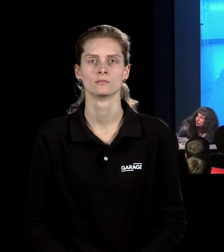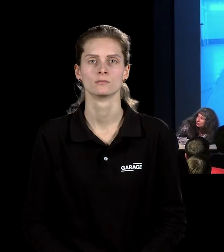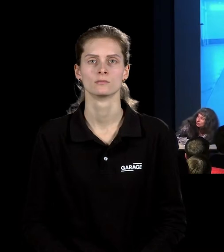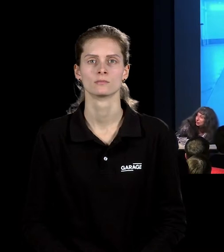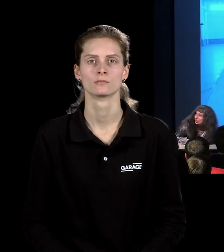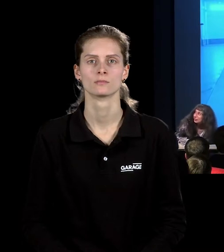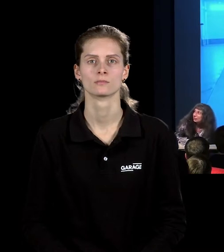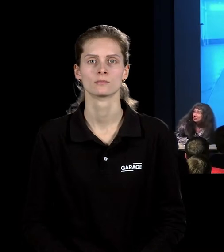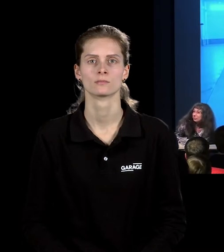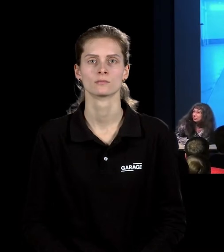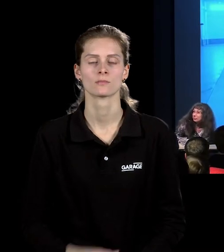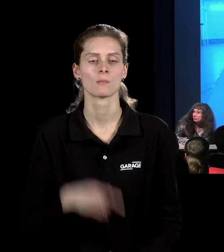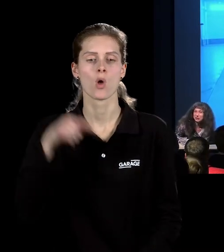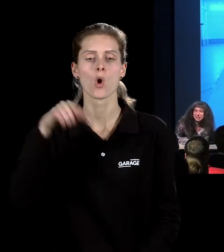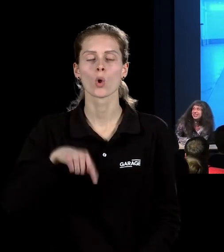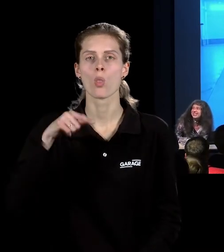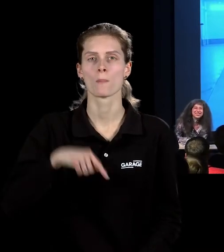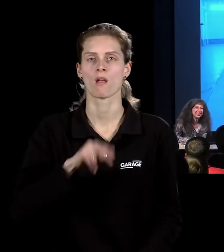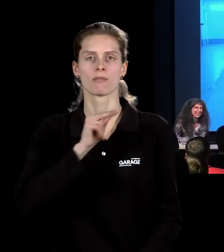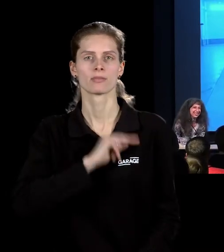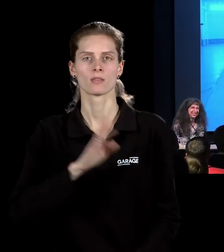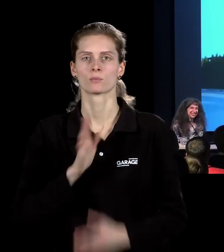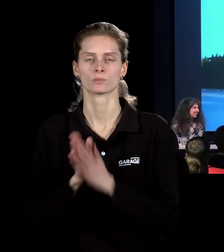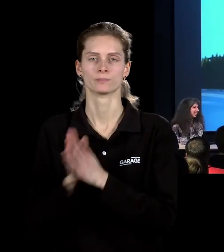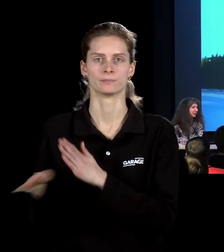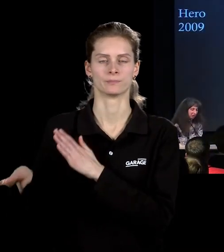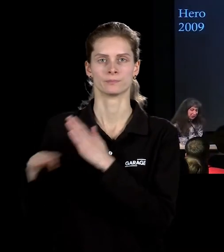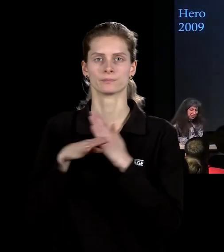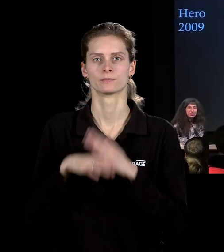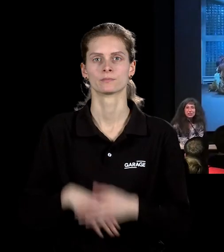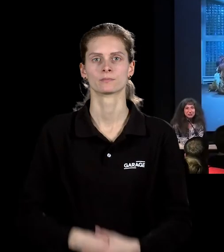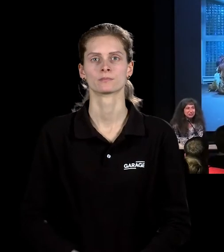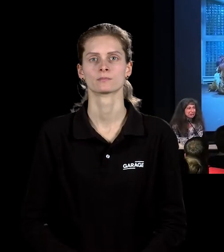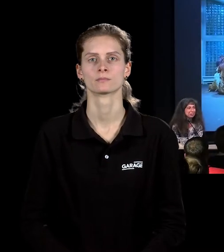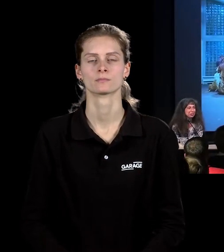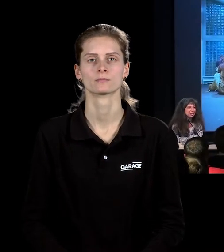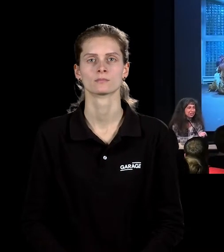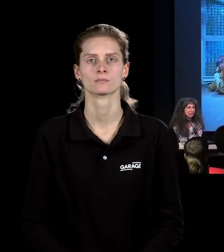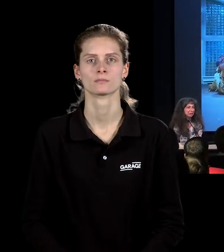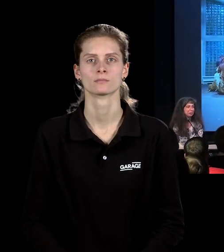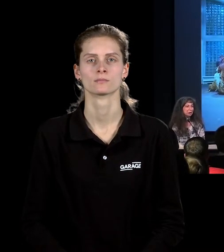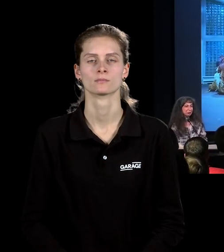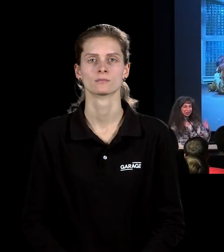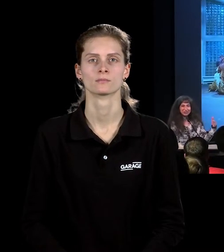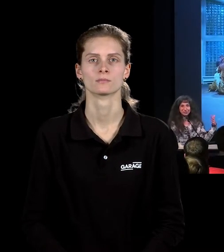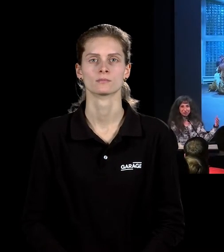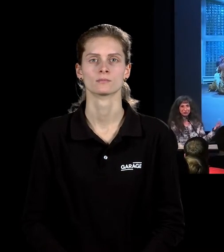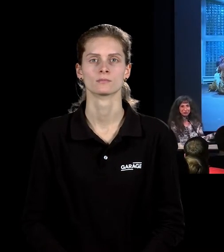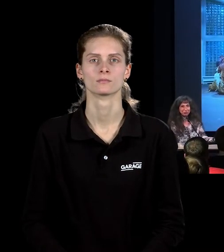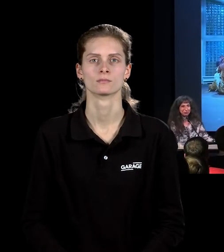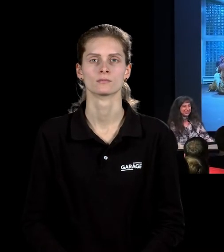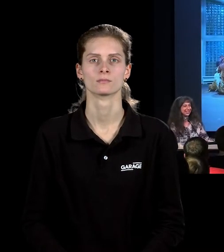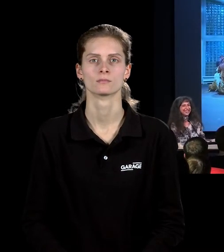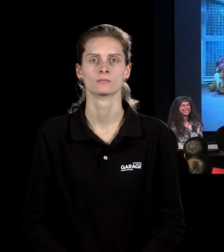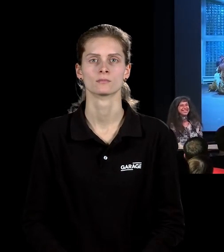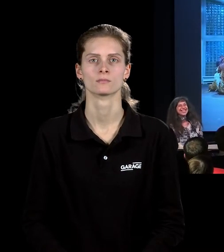Друзья, окончательно заело. Помогите. А, опять как, она как какими-то... Да, теперь она до конца, видимо, это